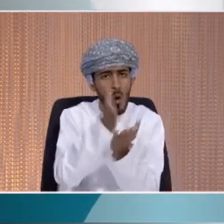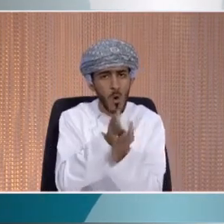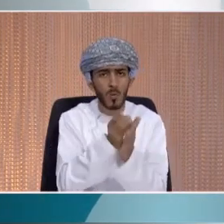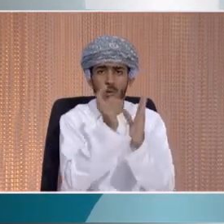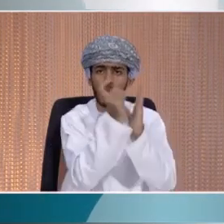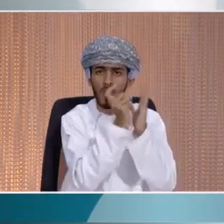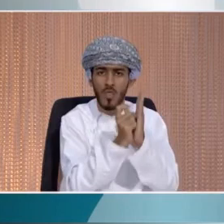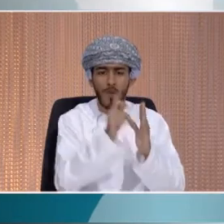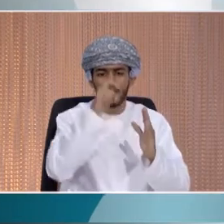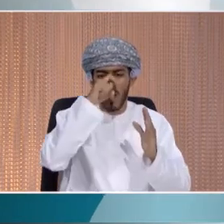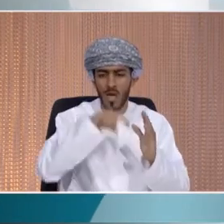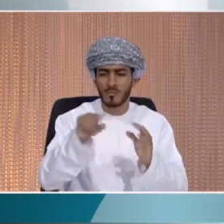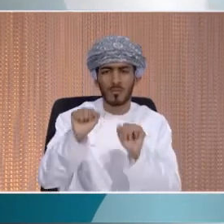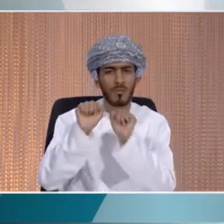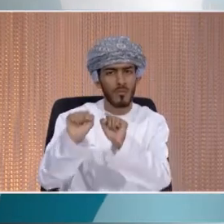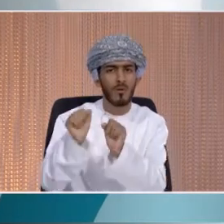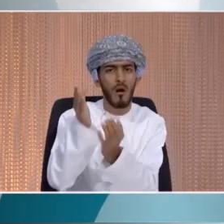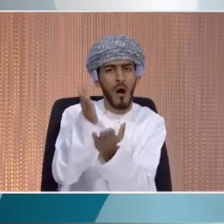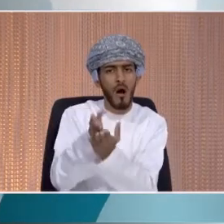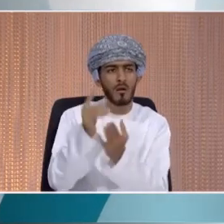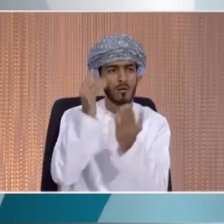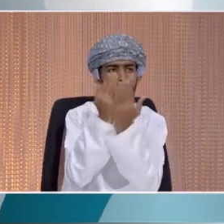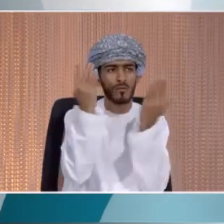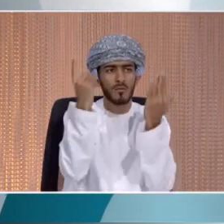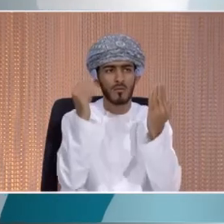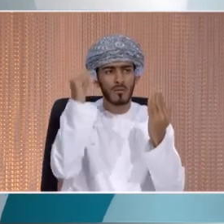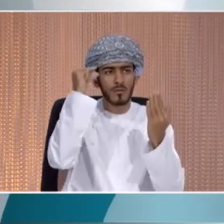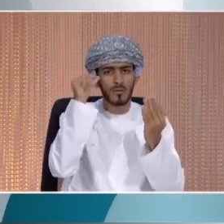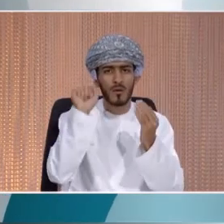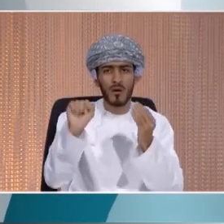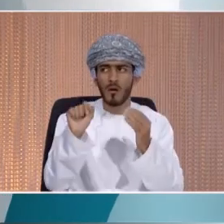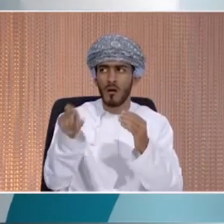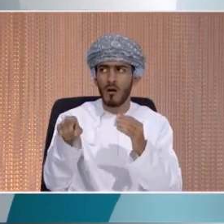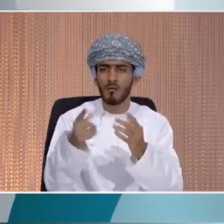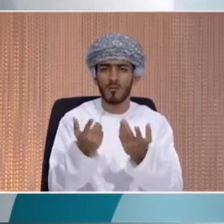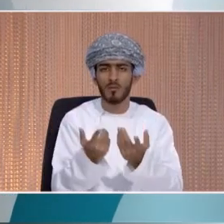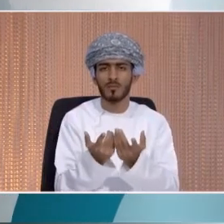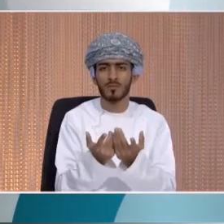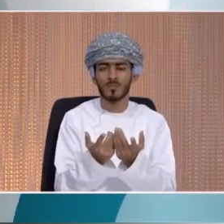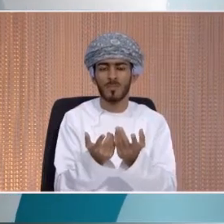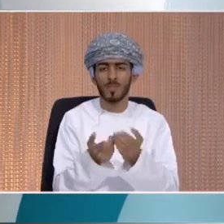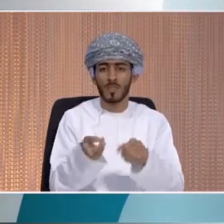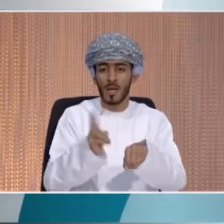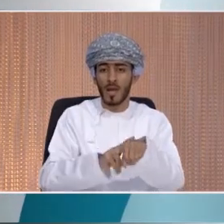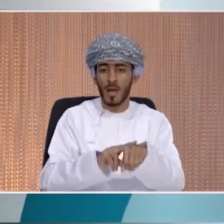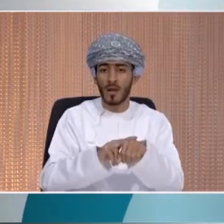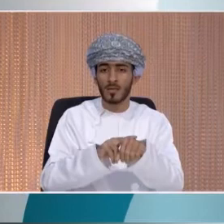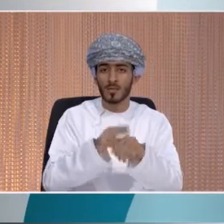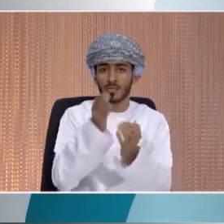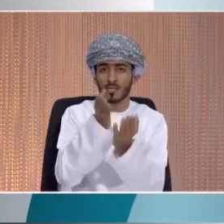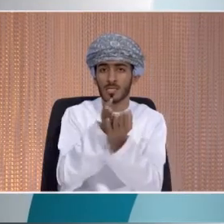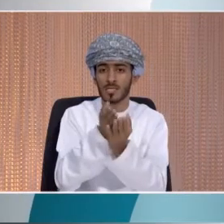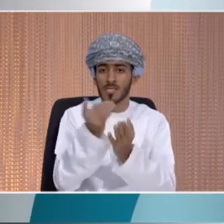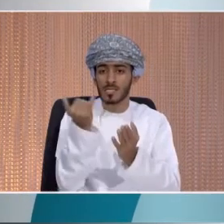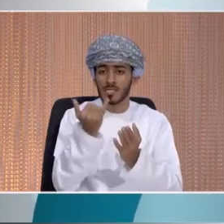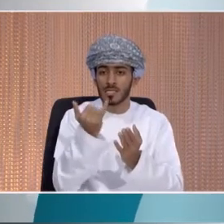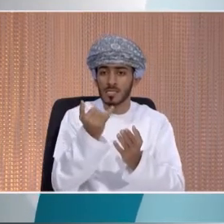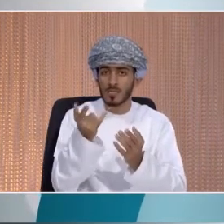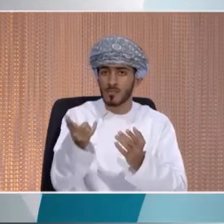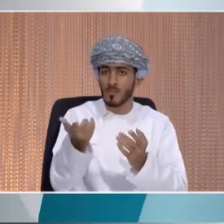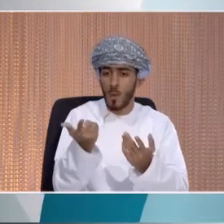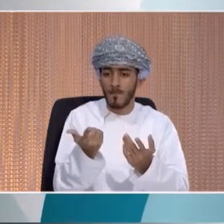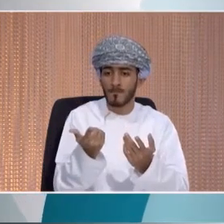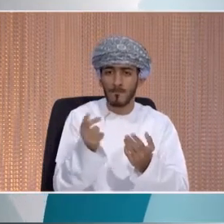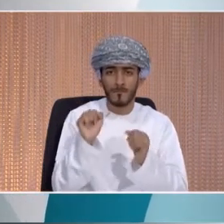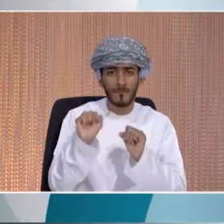تحمي هؤلاء الأشخاص، يجب أن يوجهوا توجيه صحيح بأن المراهقة منذ